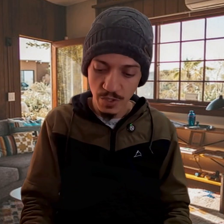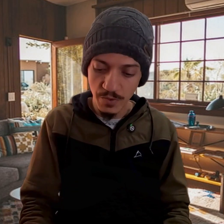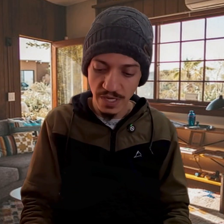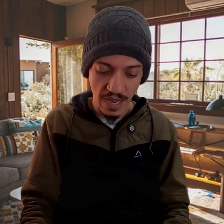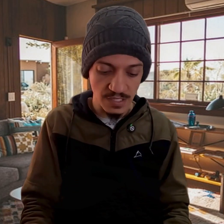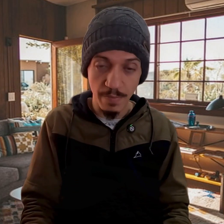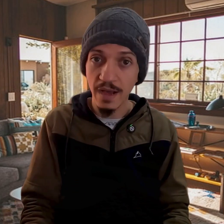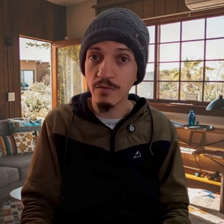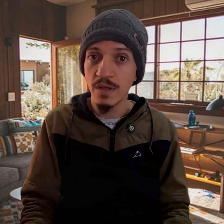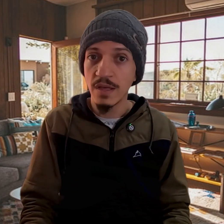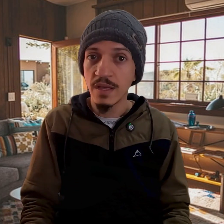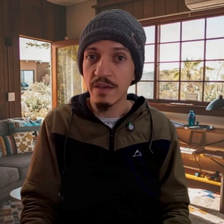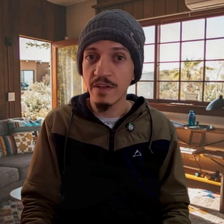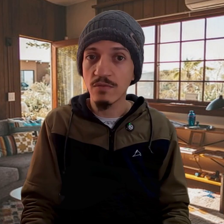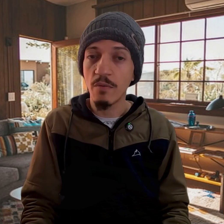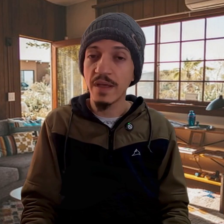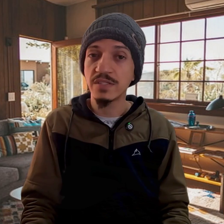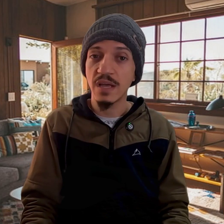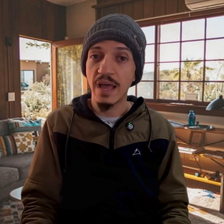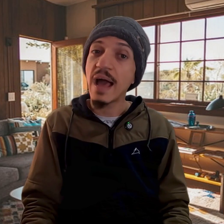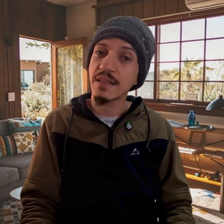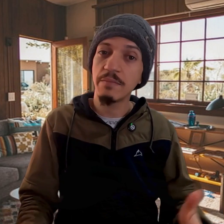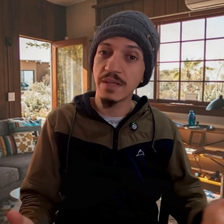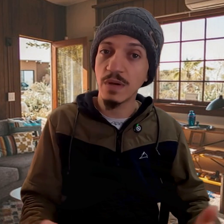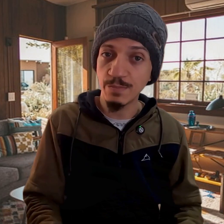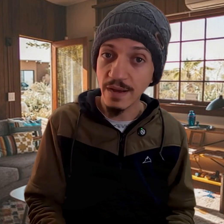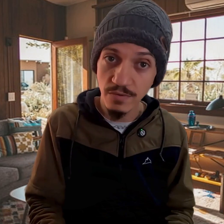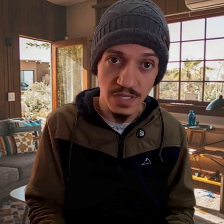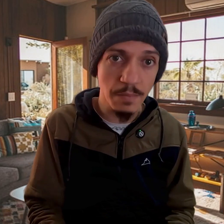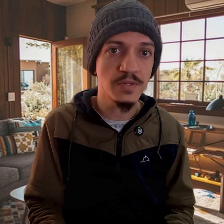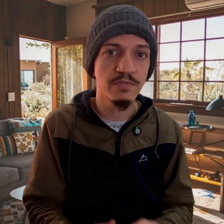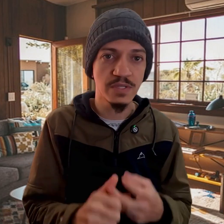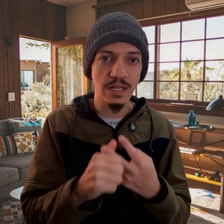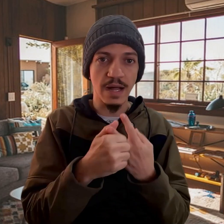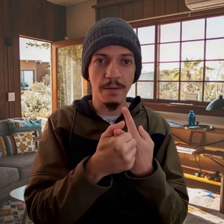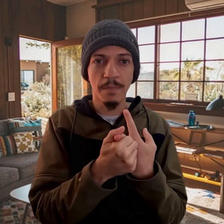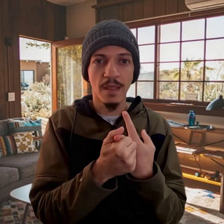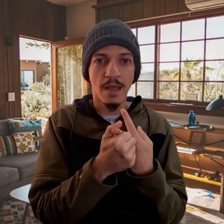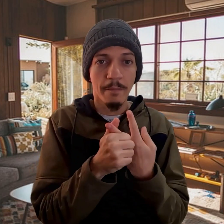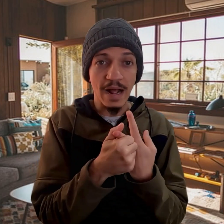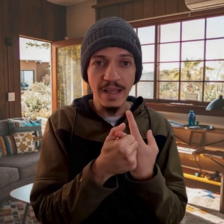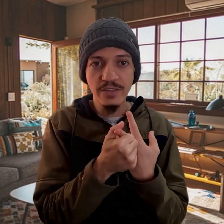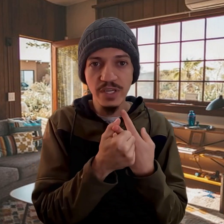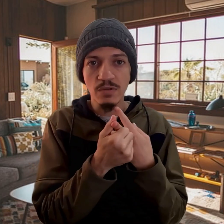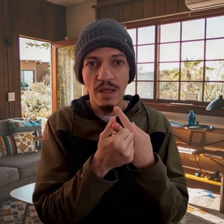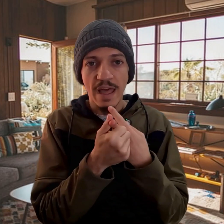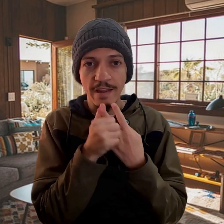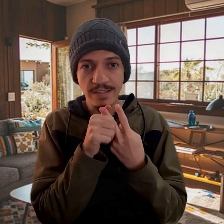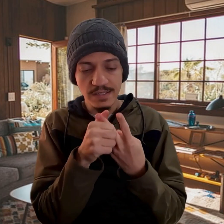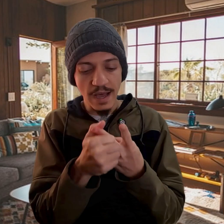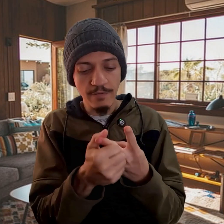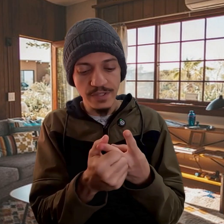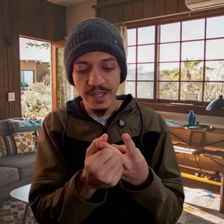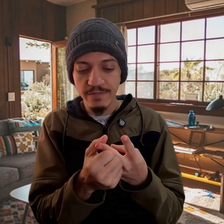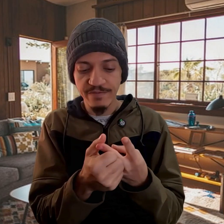de aspecto, que eventualmente é até mesmo um aspecto simples de você lidar. Para além disso, é necessário você fazer